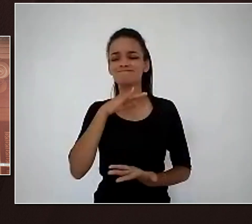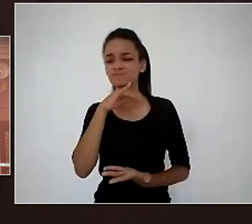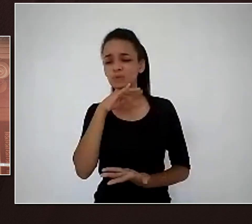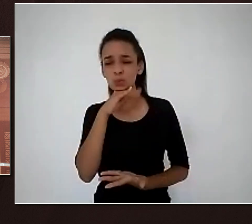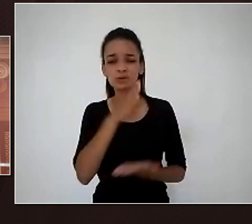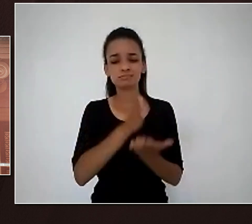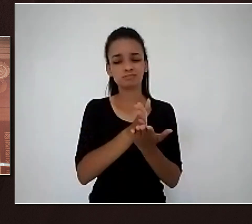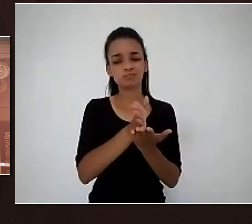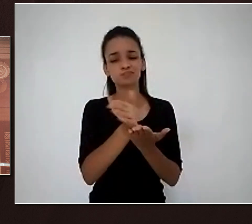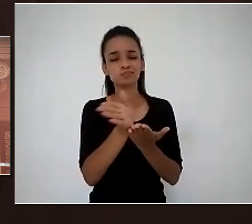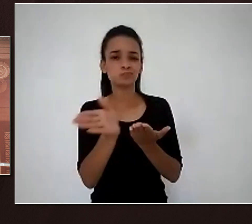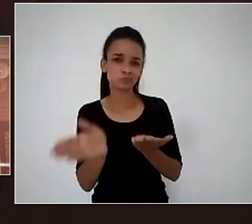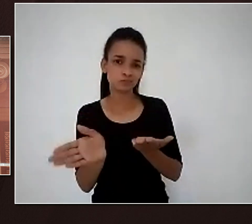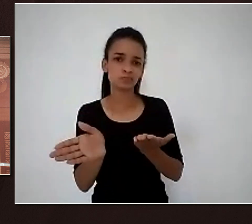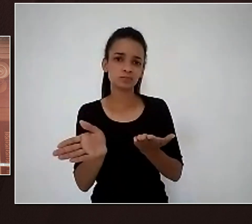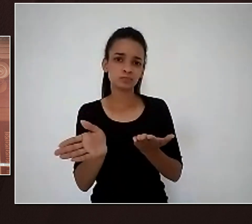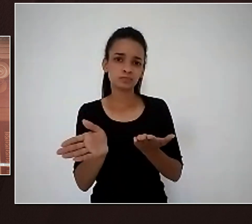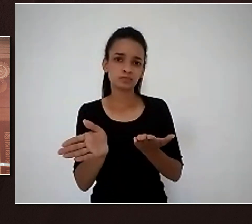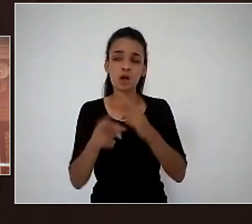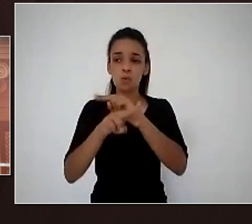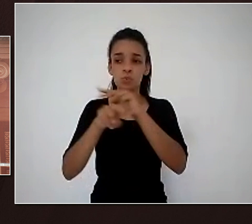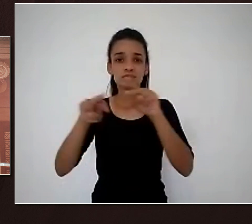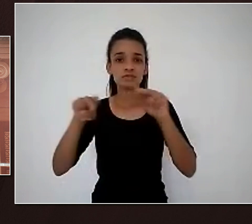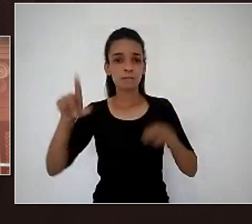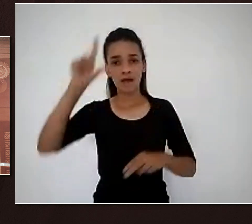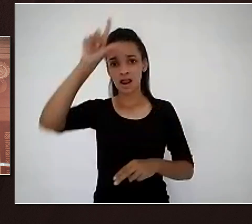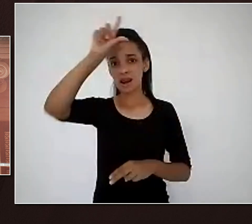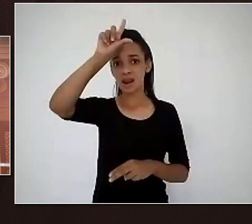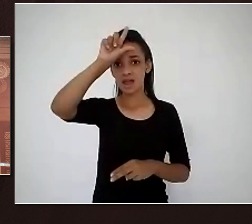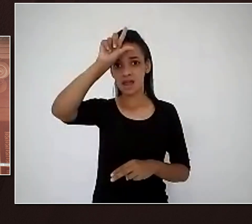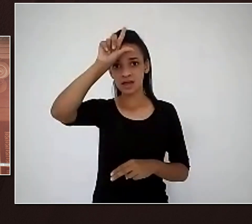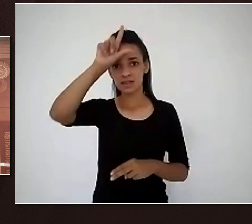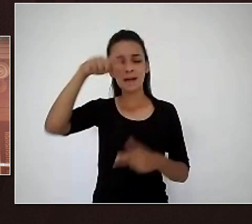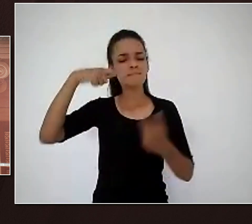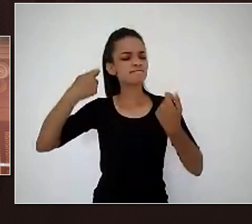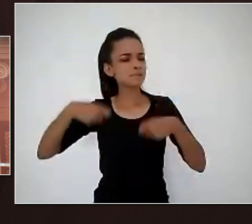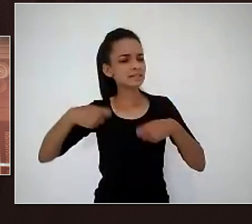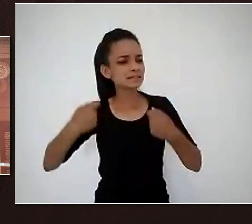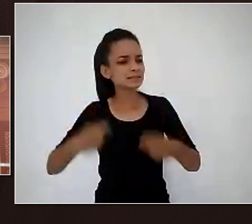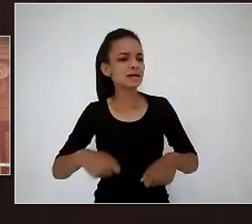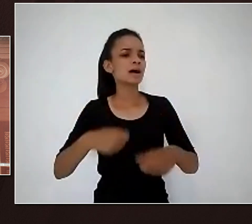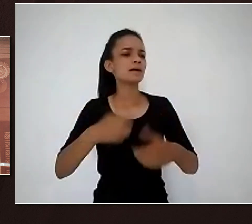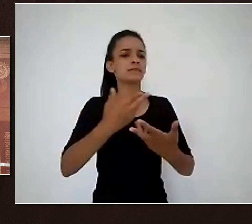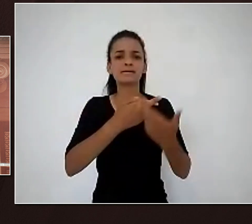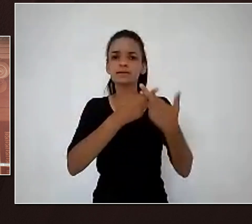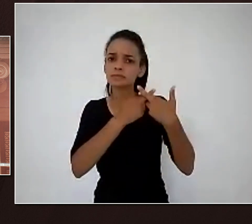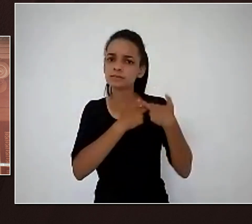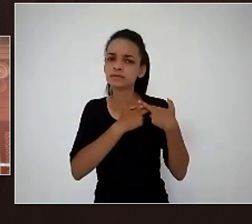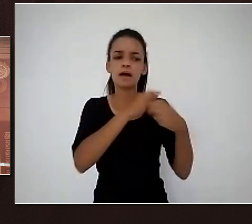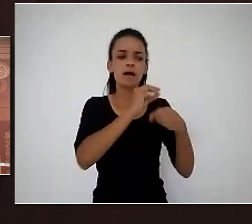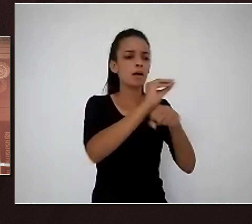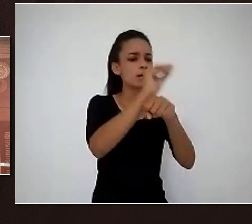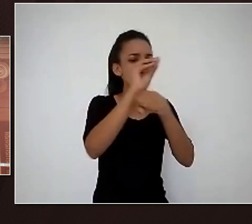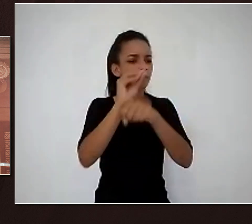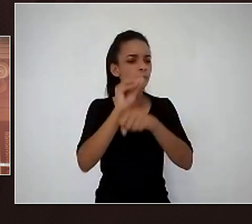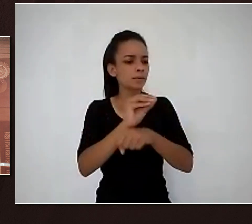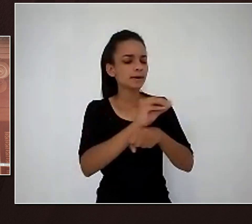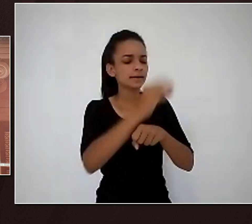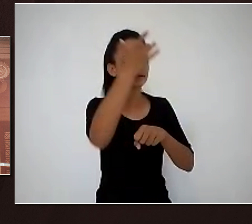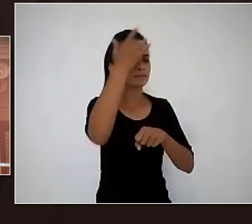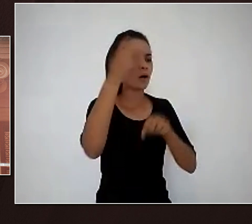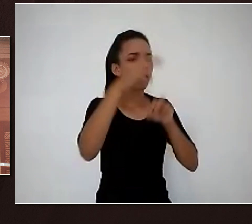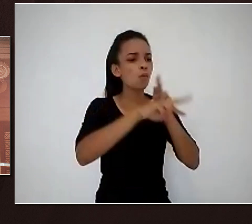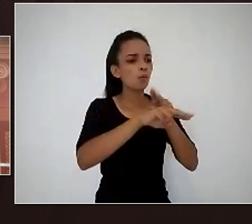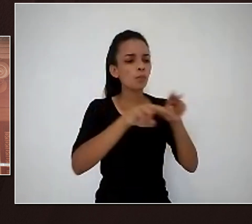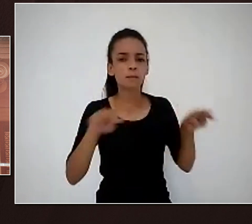os presbíteros deveriam ser responsáveis, deveriam ser aqueles que cuidam do rebanho, mas com